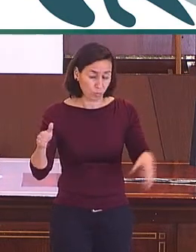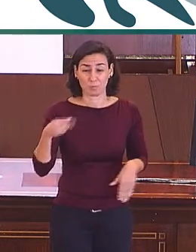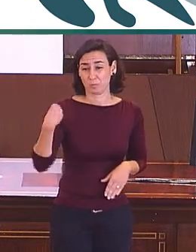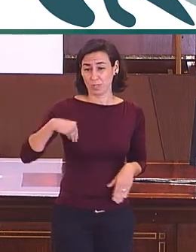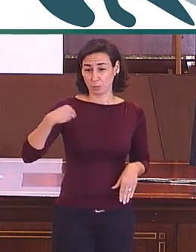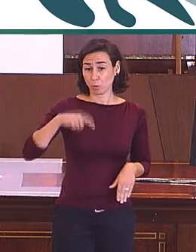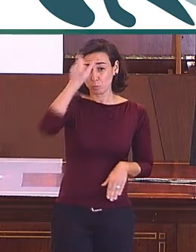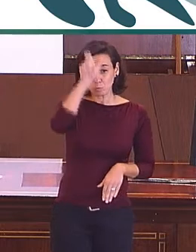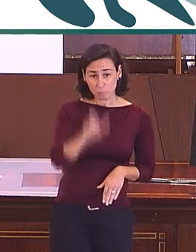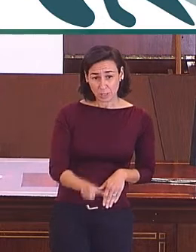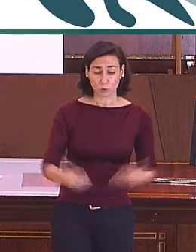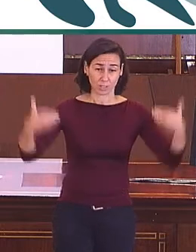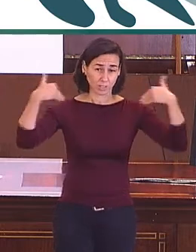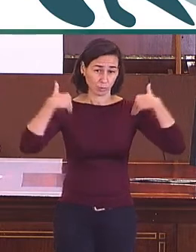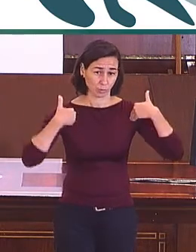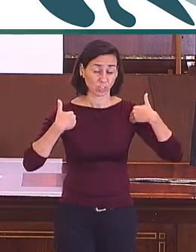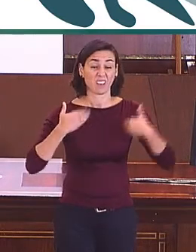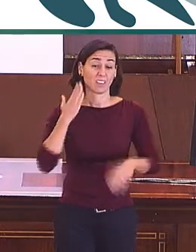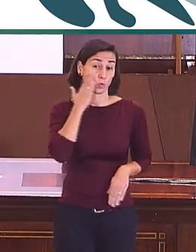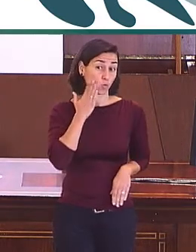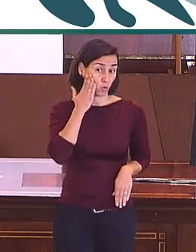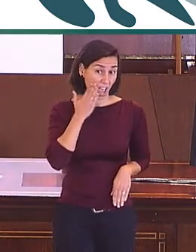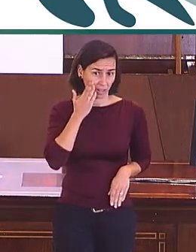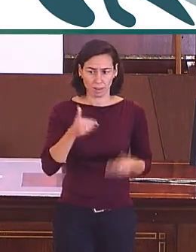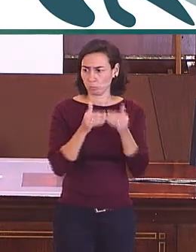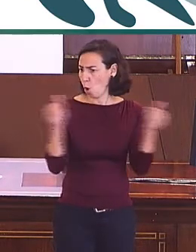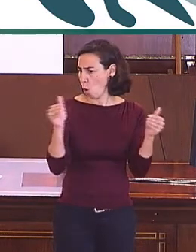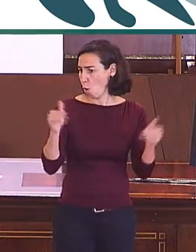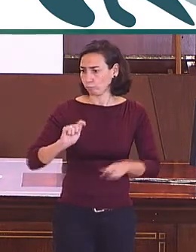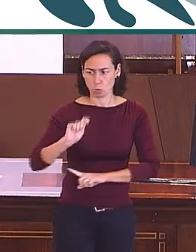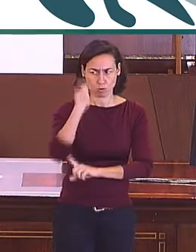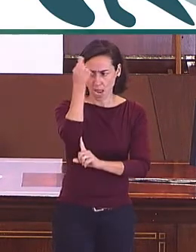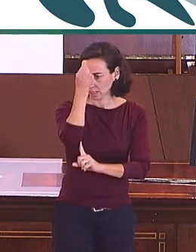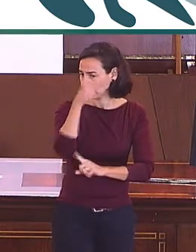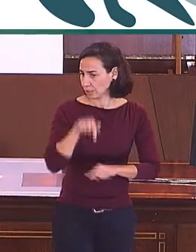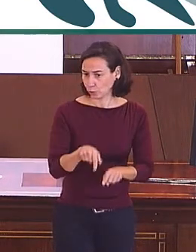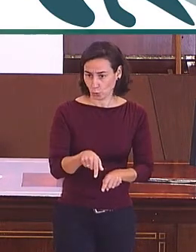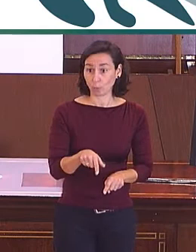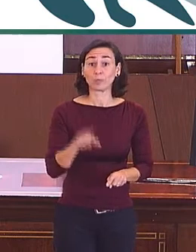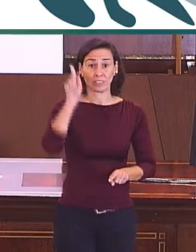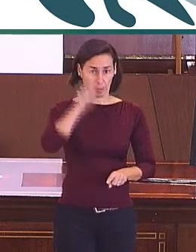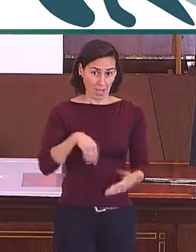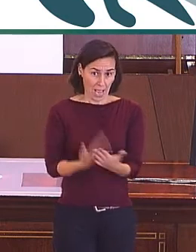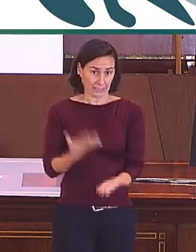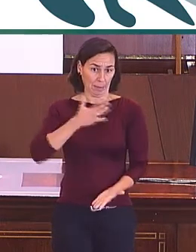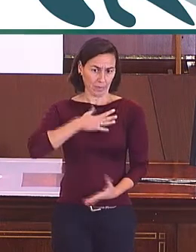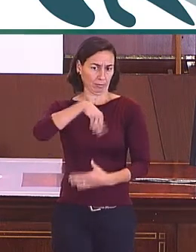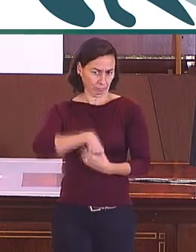de Servicios Sociales e Igualdad, Susana Camarero, fue un éxito y que a todos, incluido al que os habla, les encantó, nos